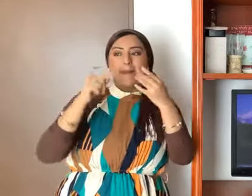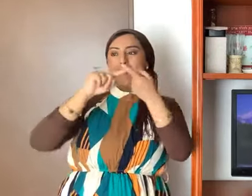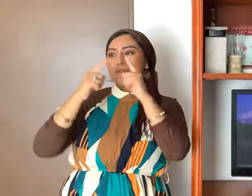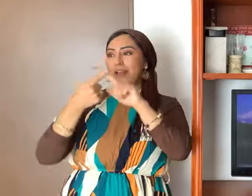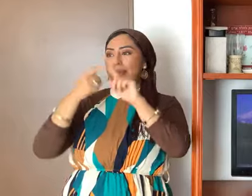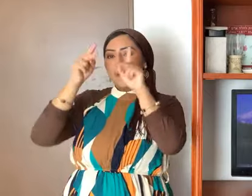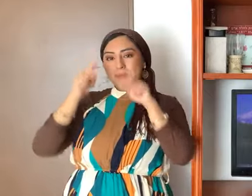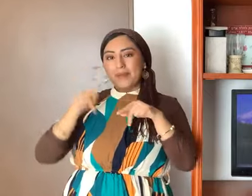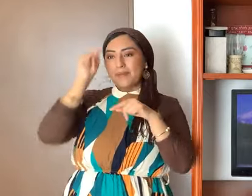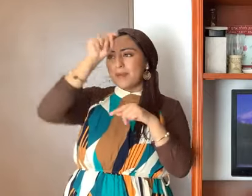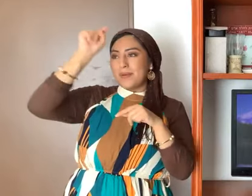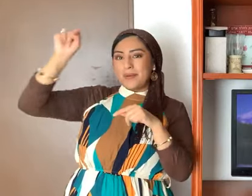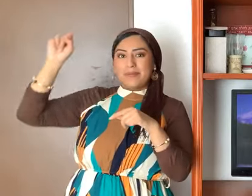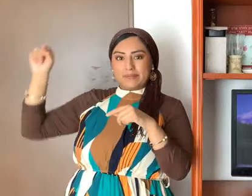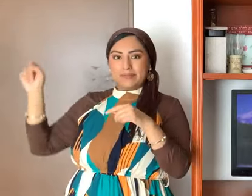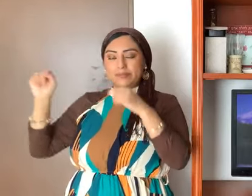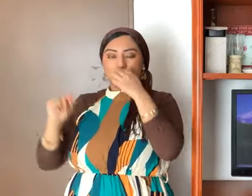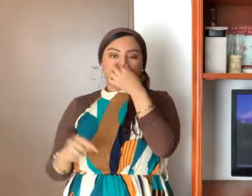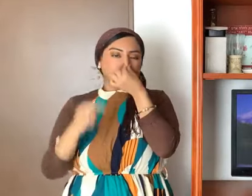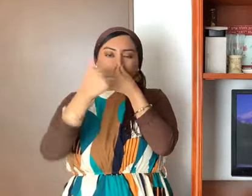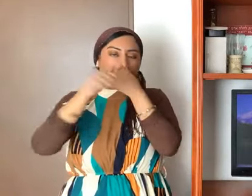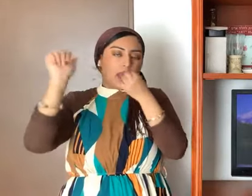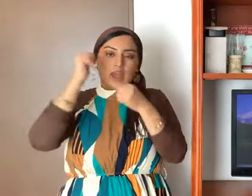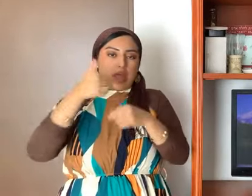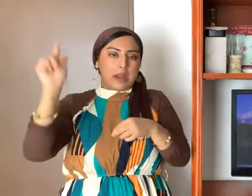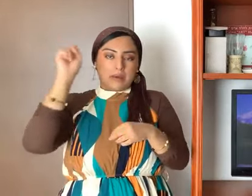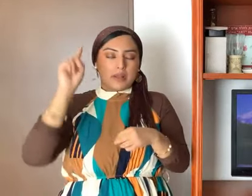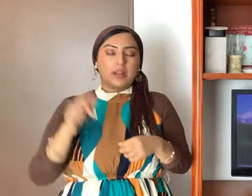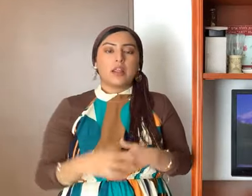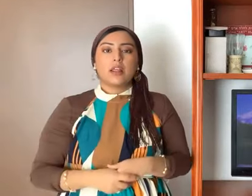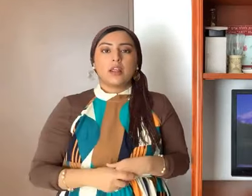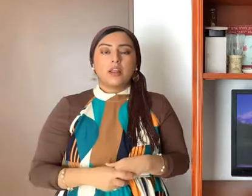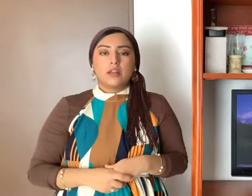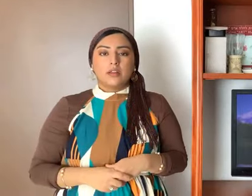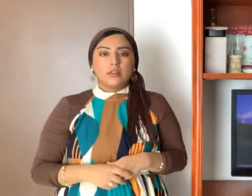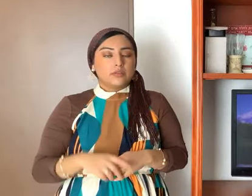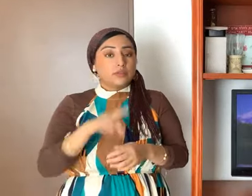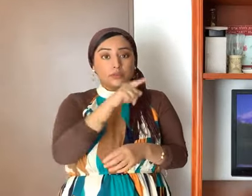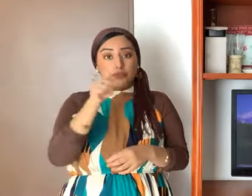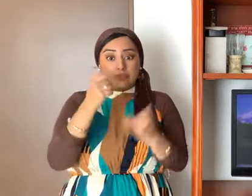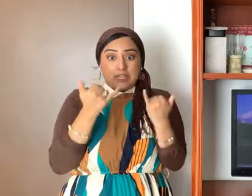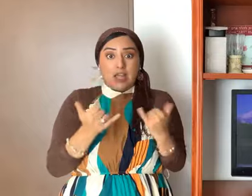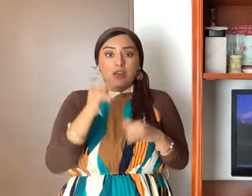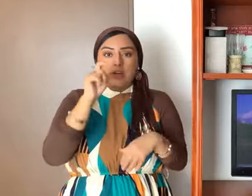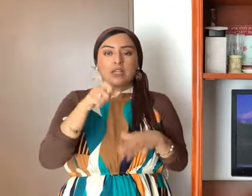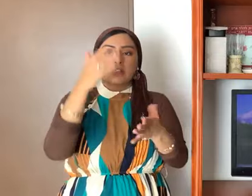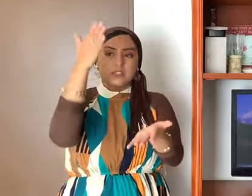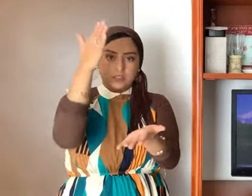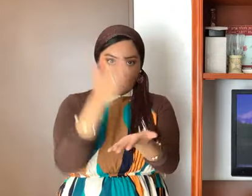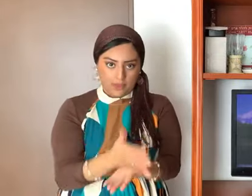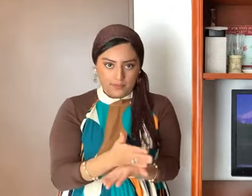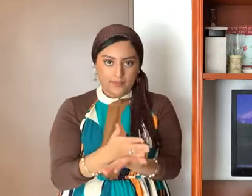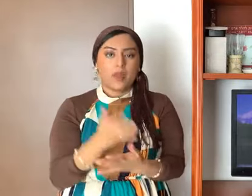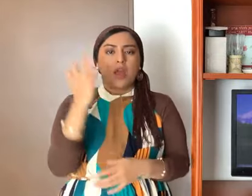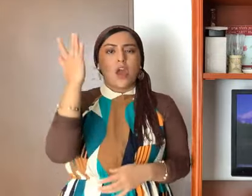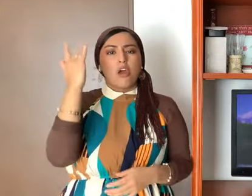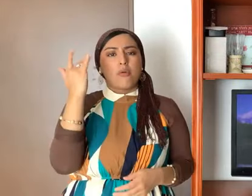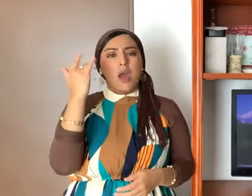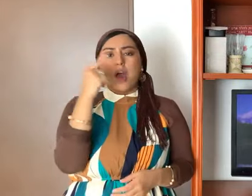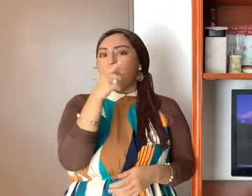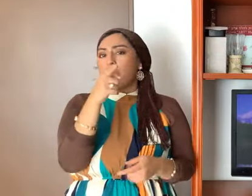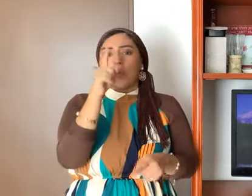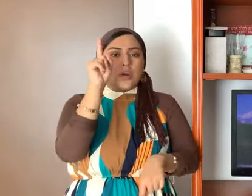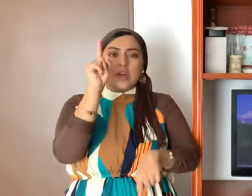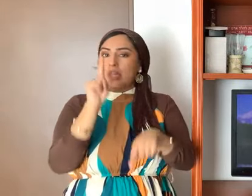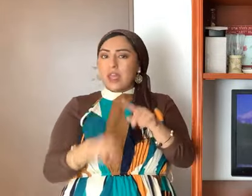las tortillas con el mecánico y demás, todo eso tienes que terminarlo. ¿Por qué? Porque no